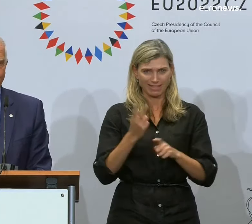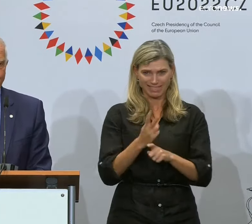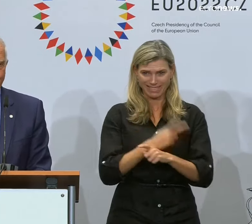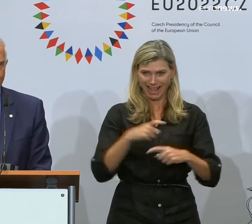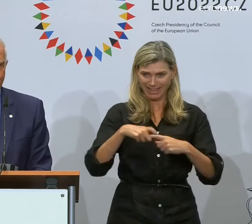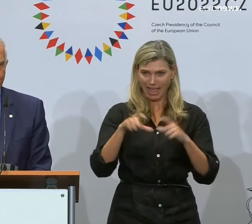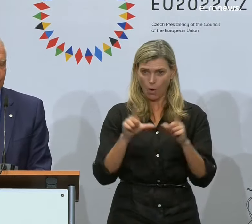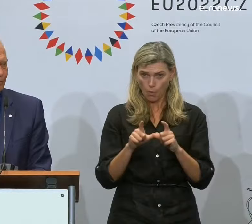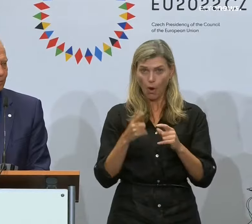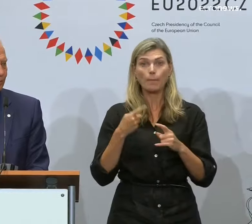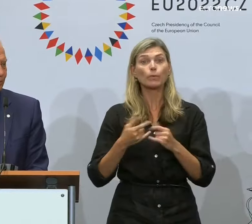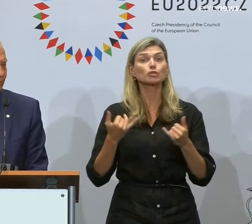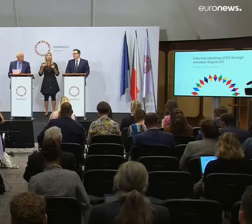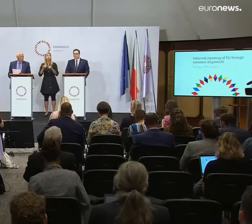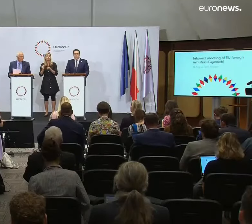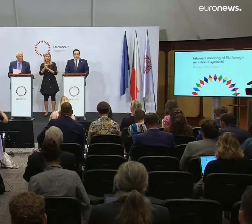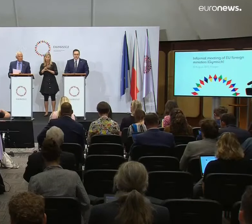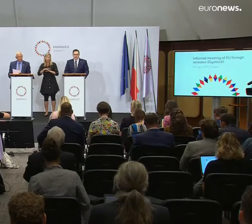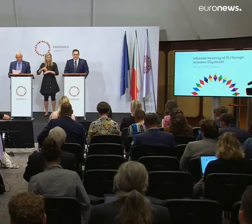them.